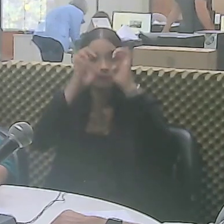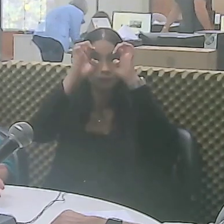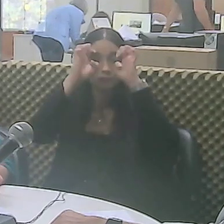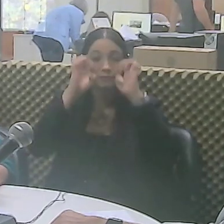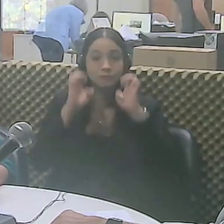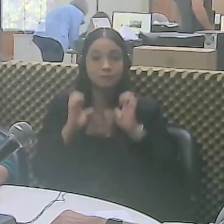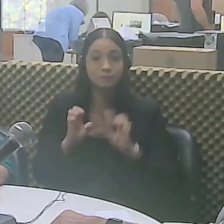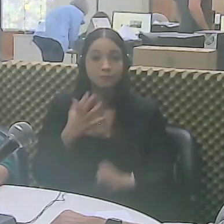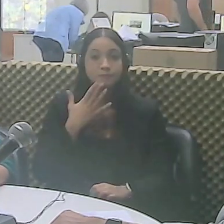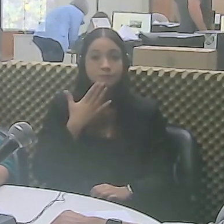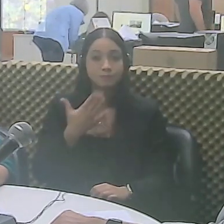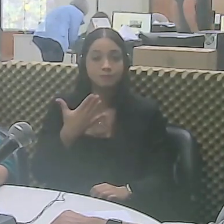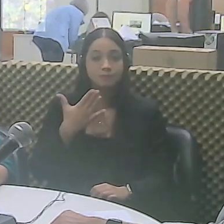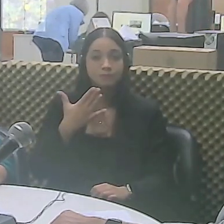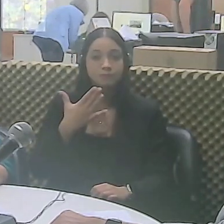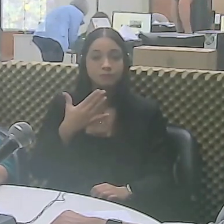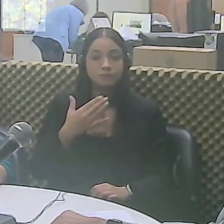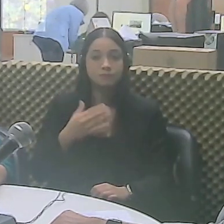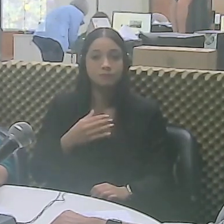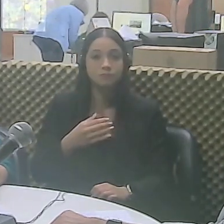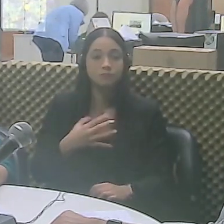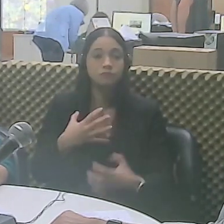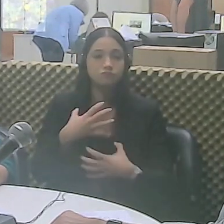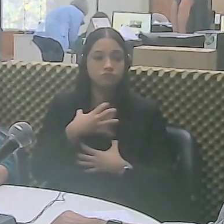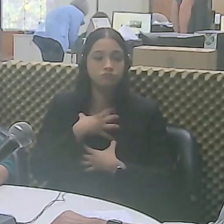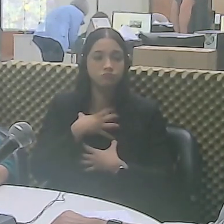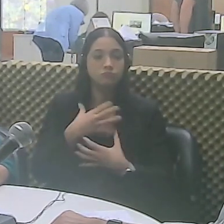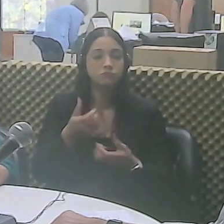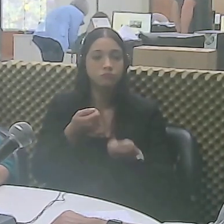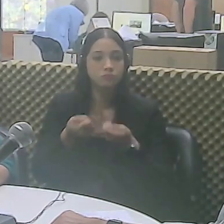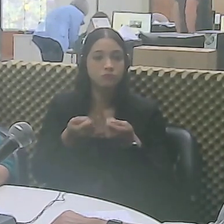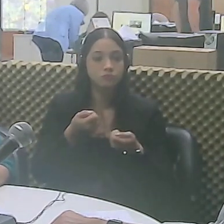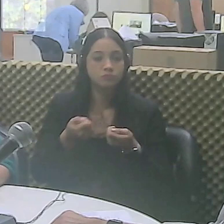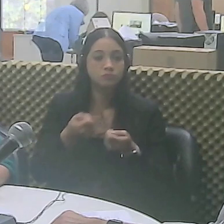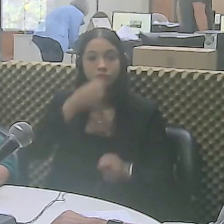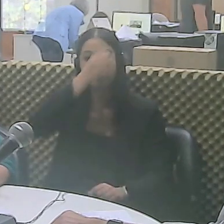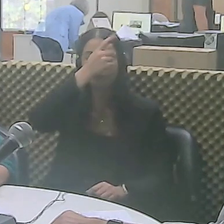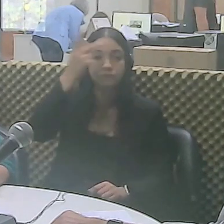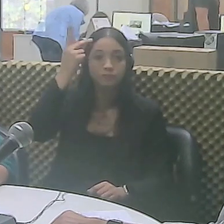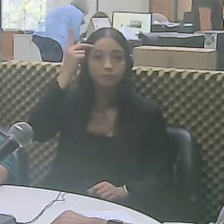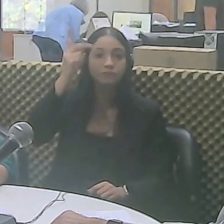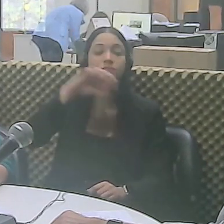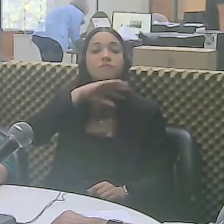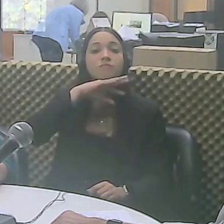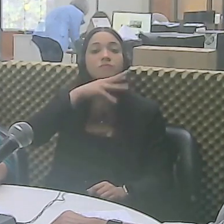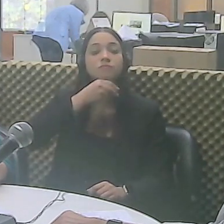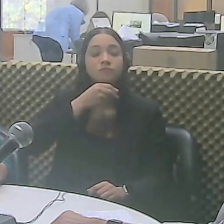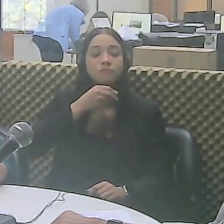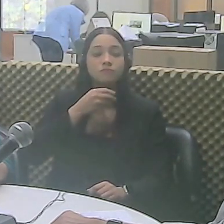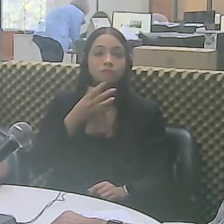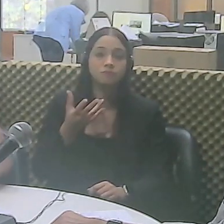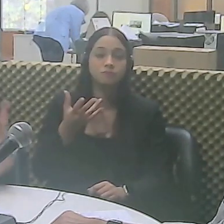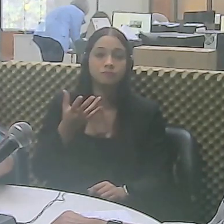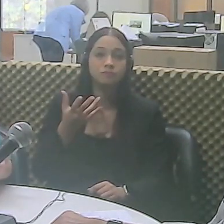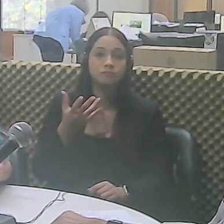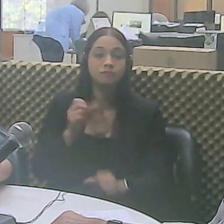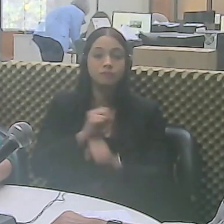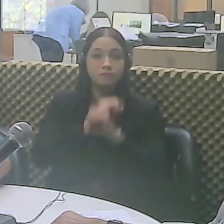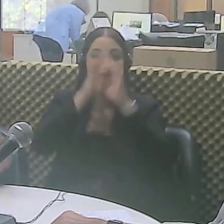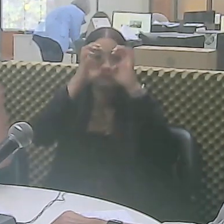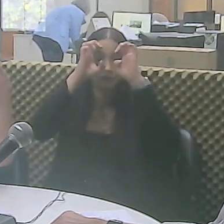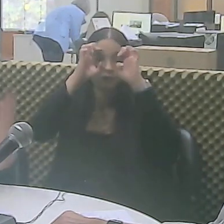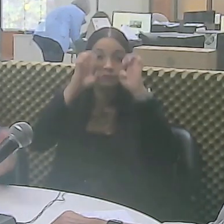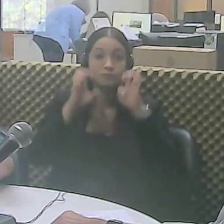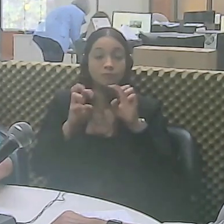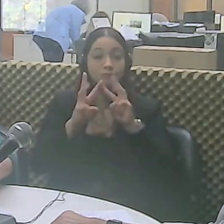é uma determinação, inclusive, né, é o estilo de administração do prefeito Adelmo Leão, que ter essa transparência